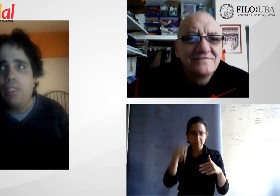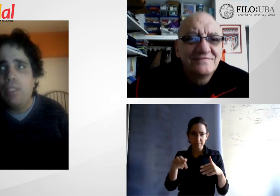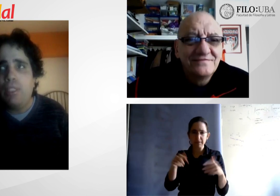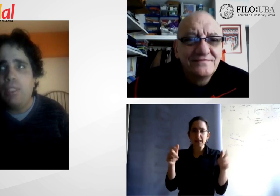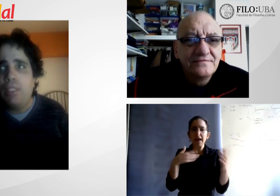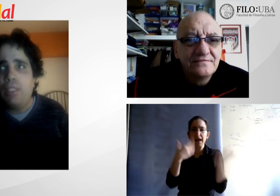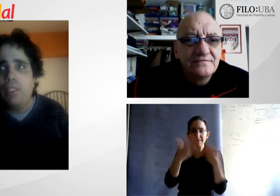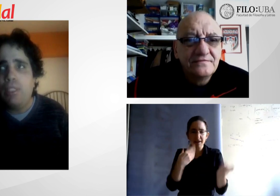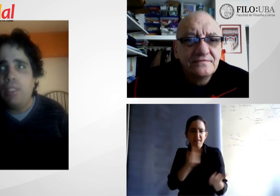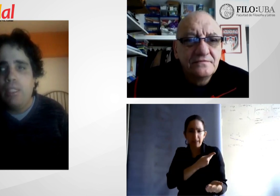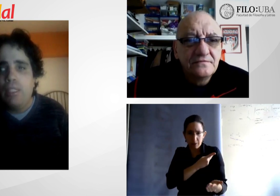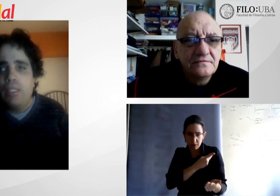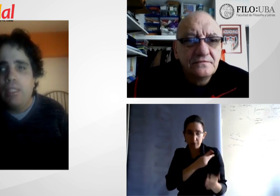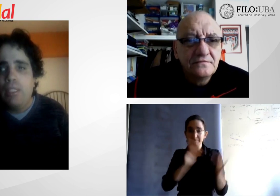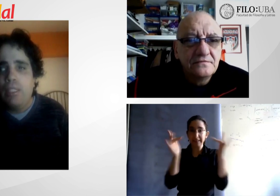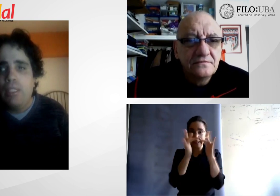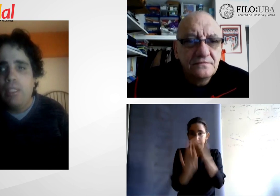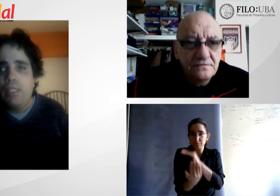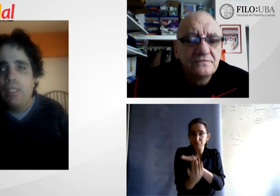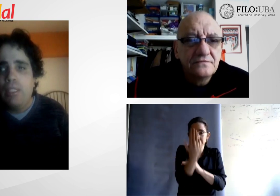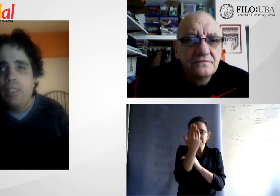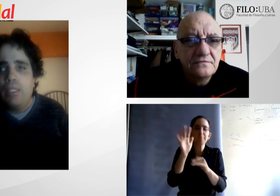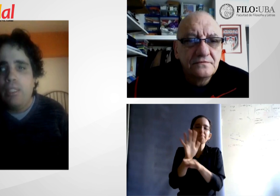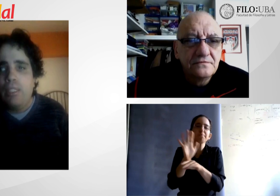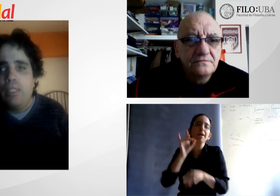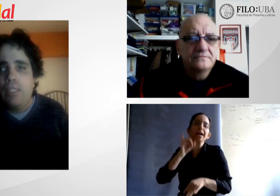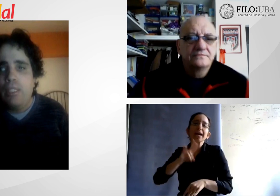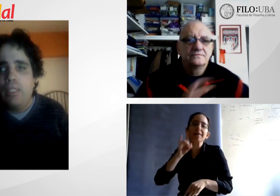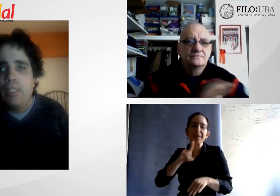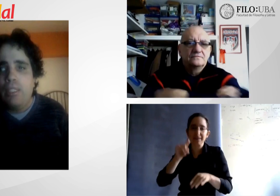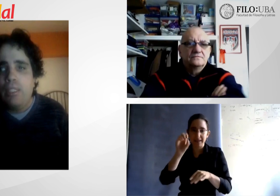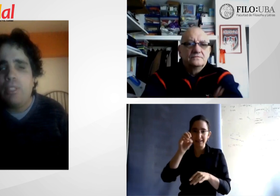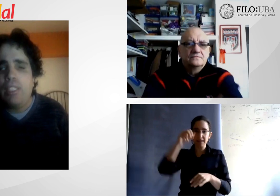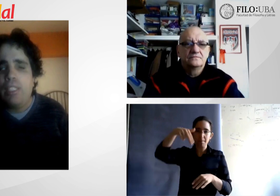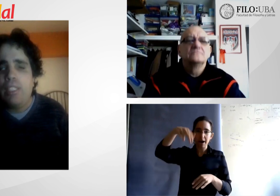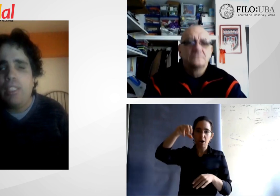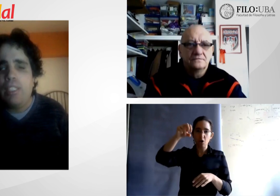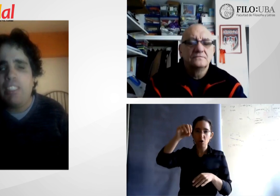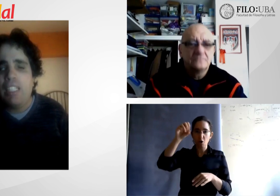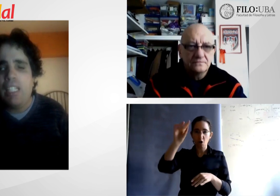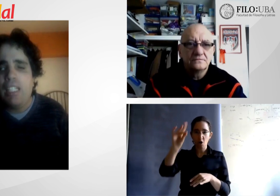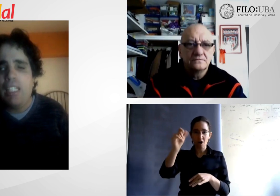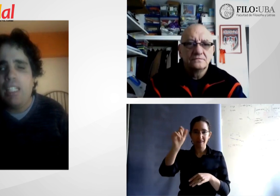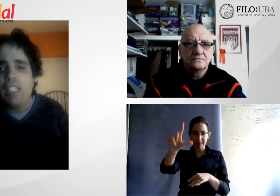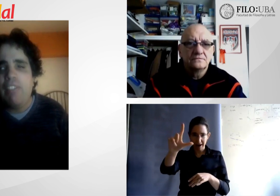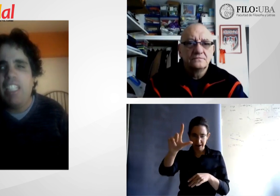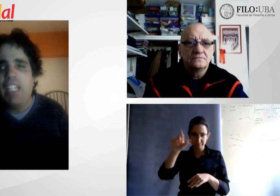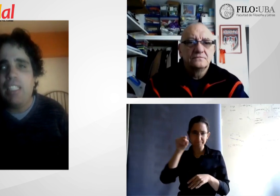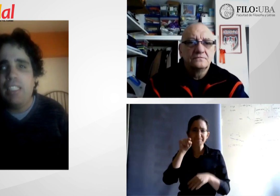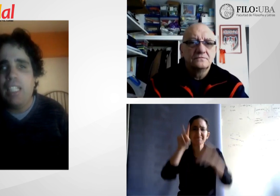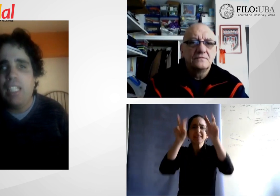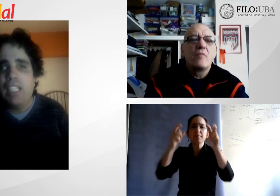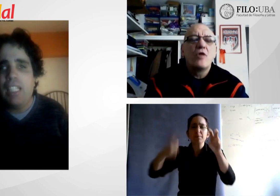suplemento de Nodal sobre la situación de las personas con discapacidad en